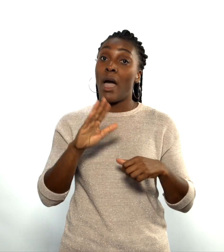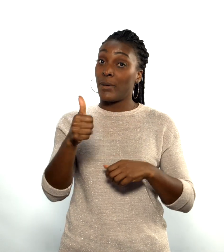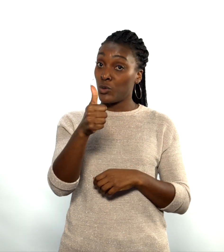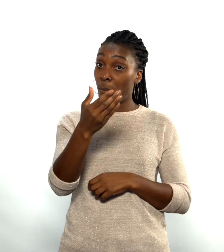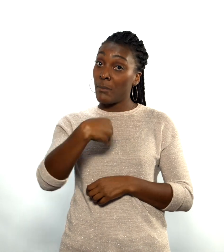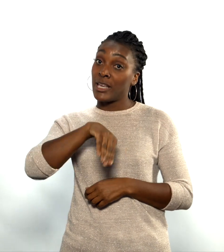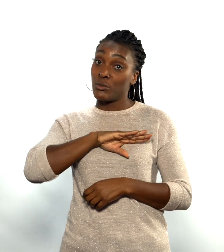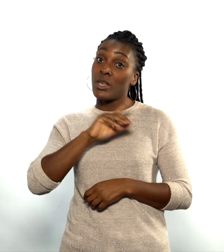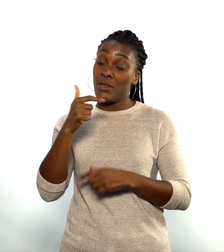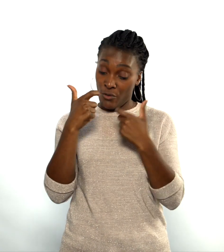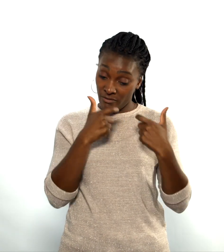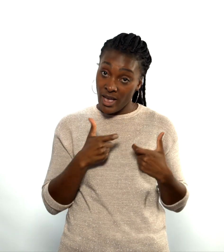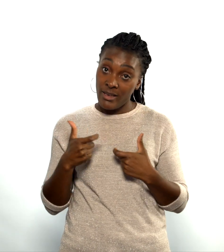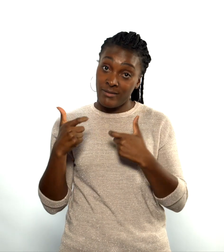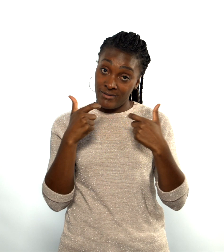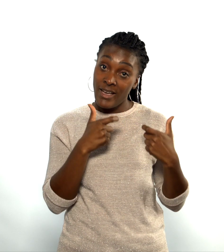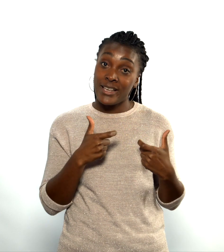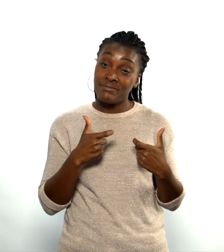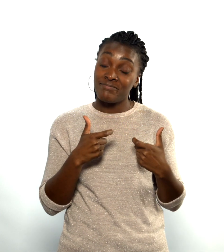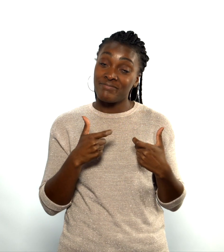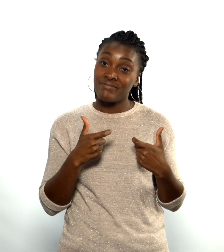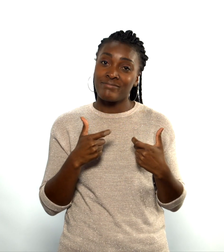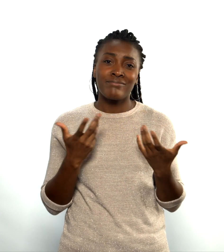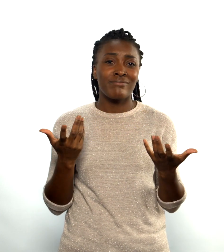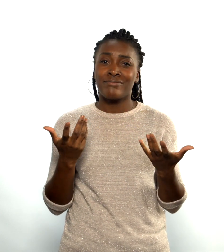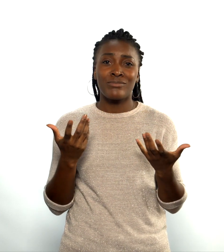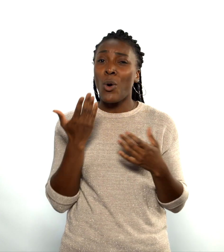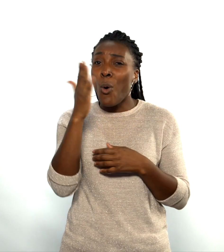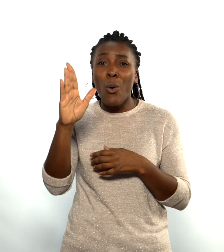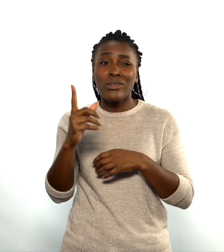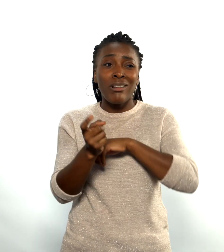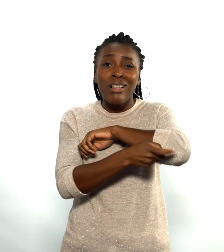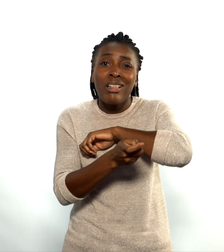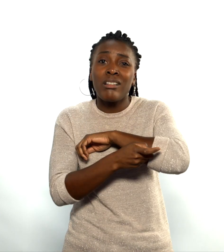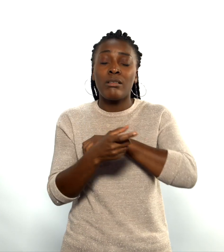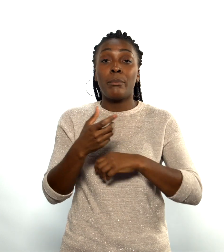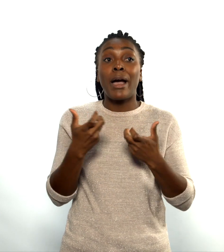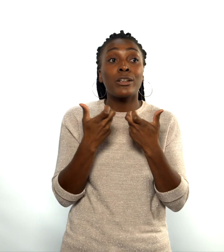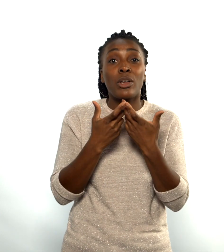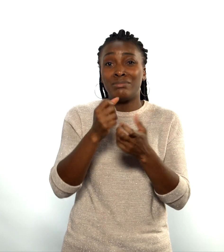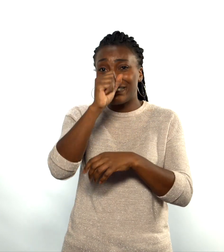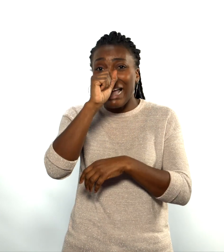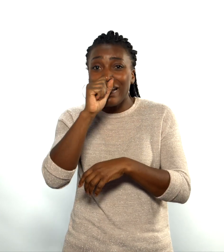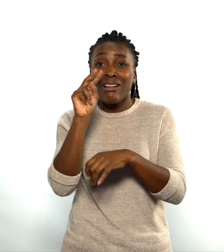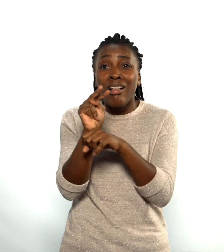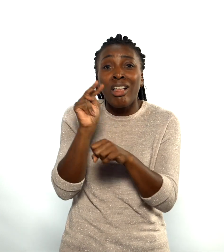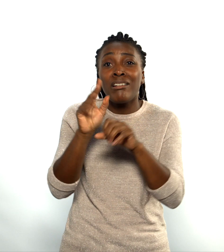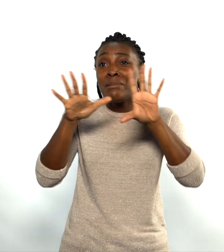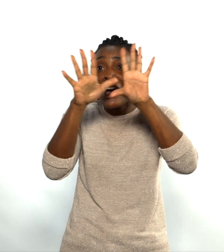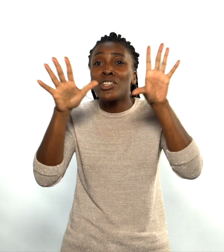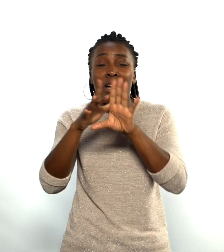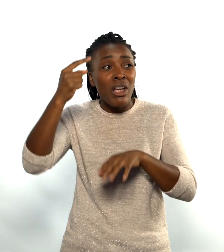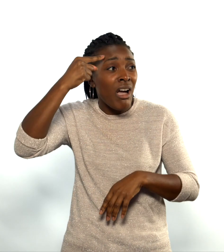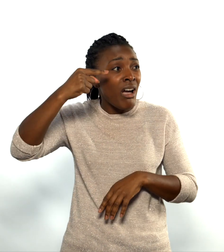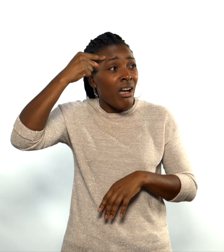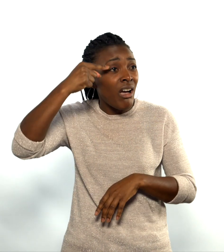ta responsabilité de veiller. Ça marche aussi pour toutes sortes de pulsions, avec des images pornographiques qui